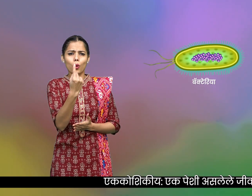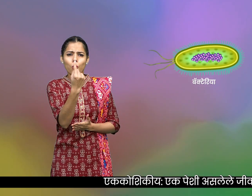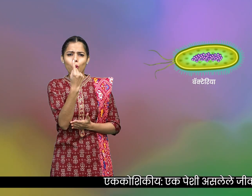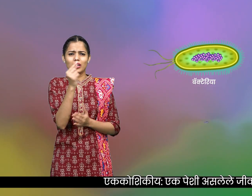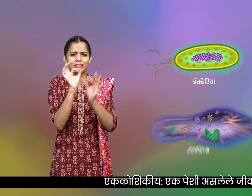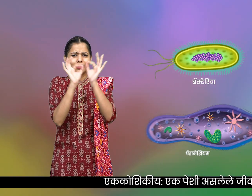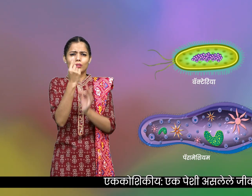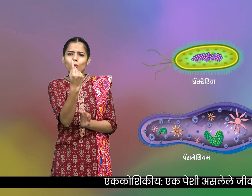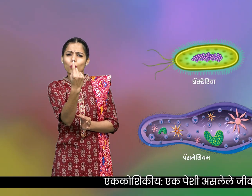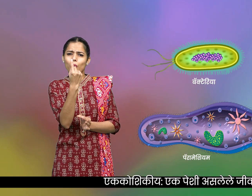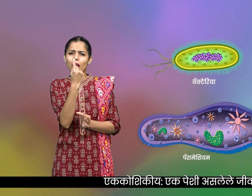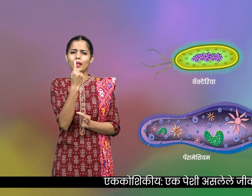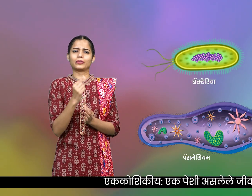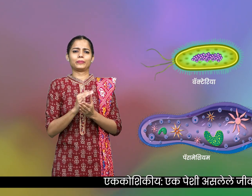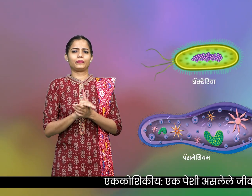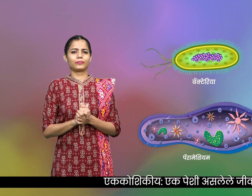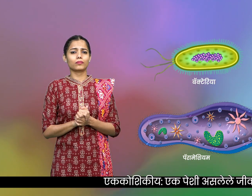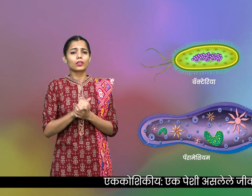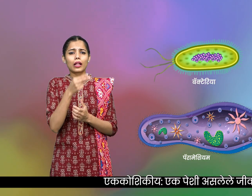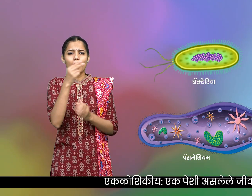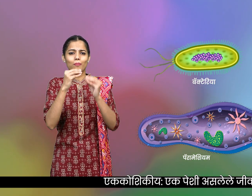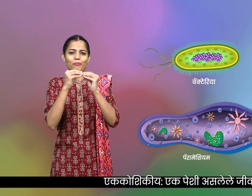एककोशिकीय पेशी. एक पेशी असेल जीव,